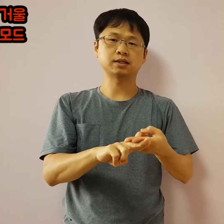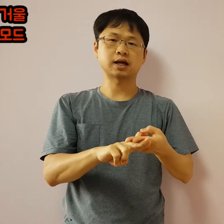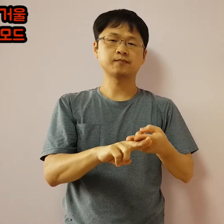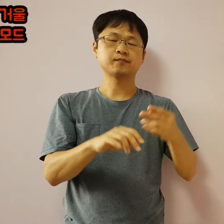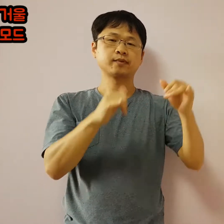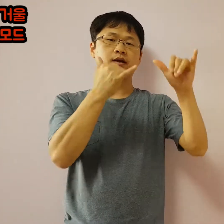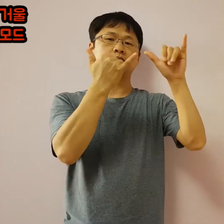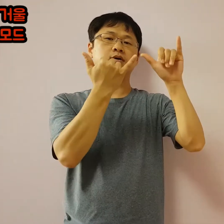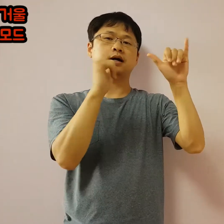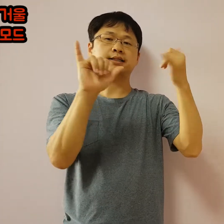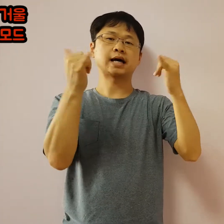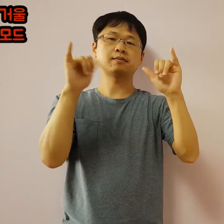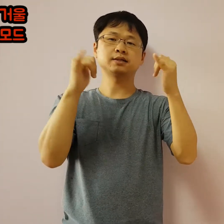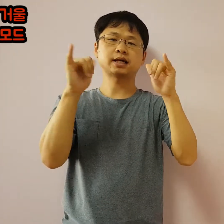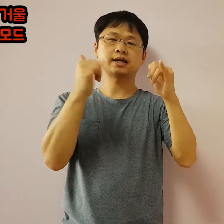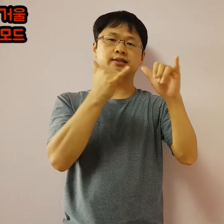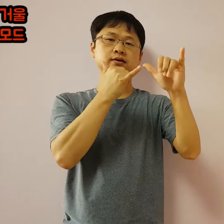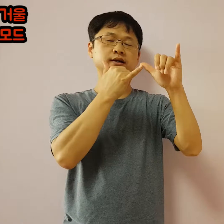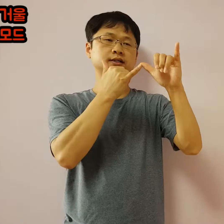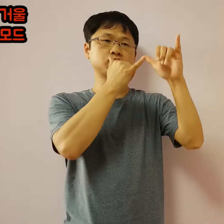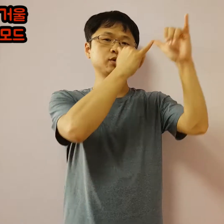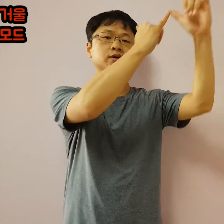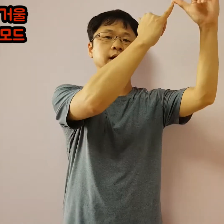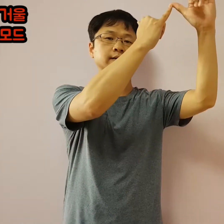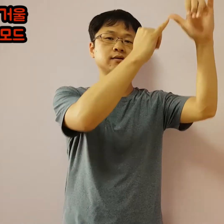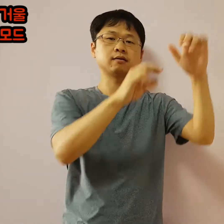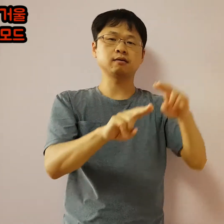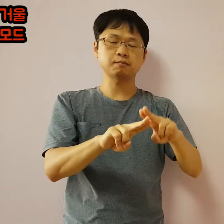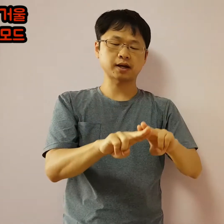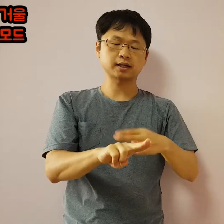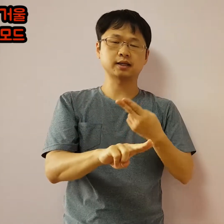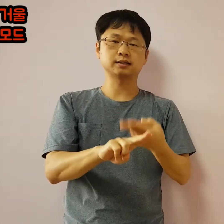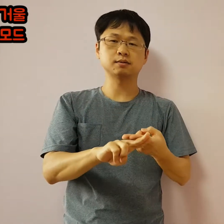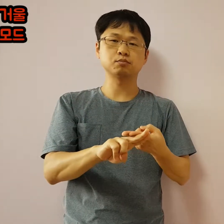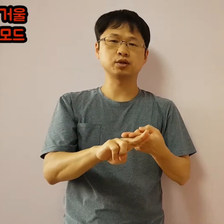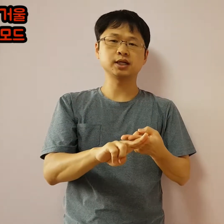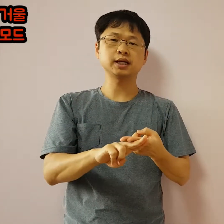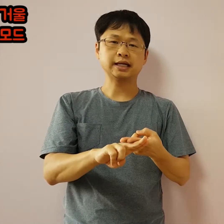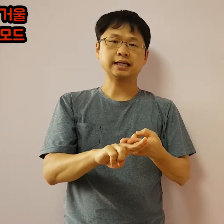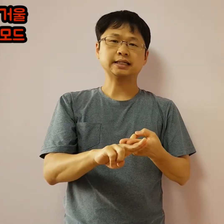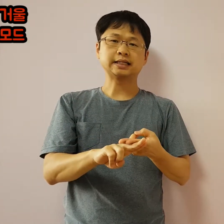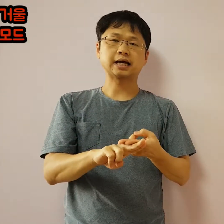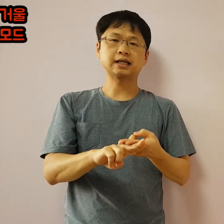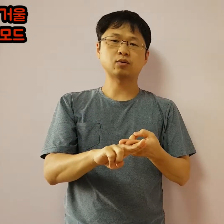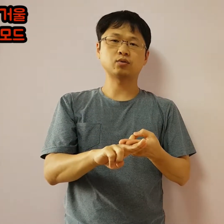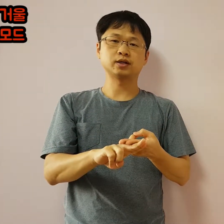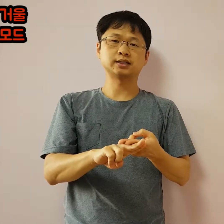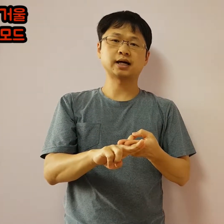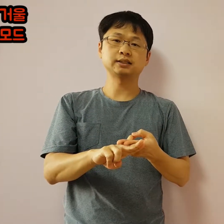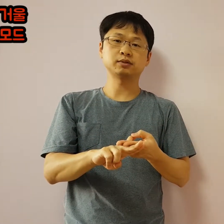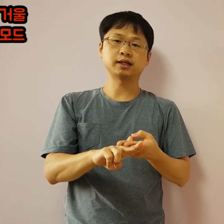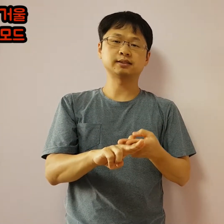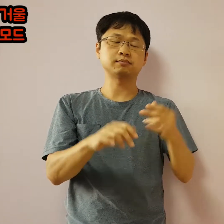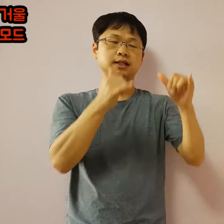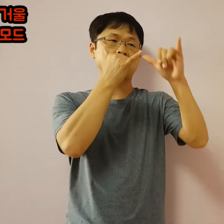상입니다. 뭔가 사람들 사이에 서열에서 뛰어나서 받게 되는 선물이 상이라고 연상하시면